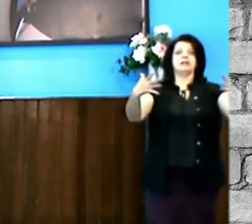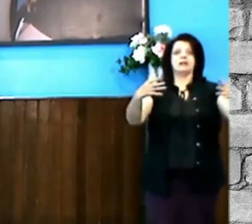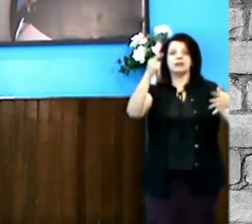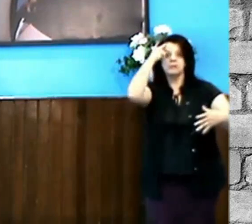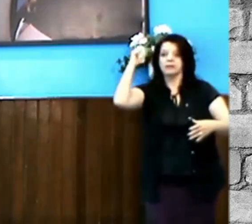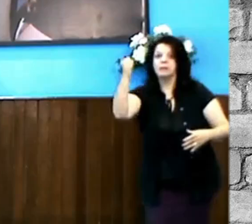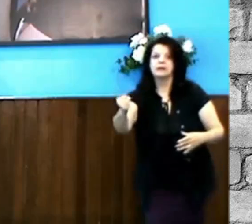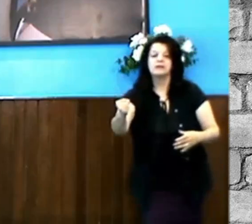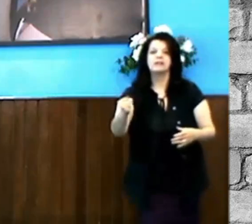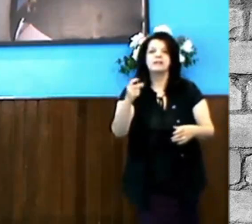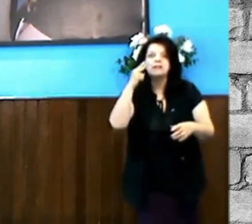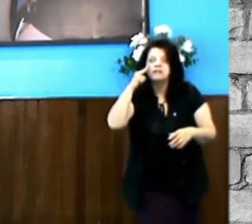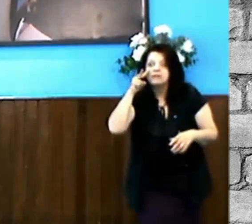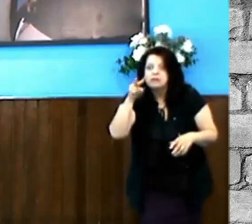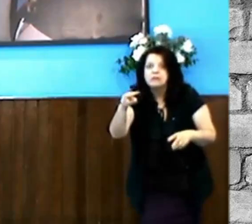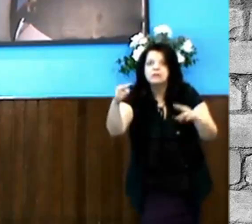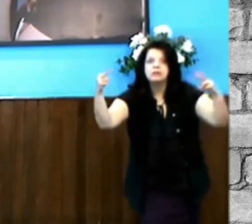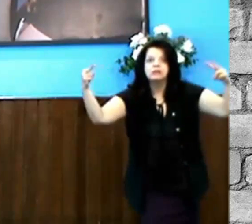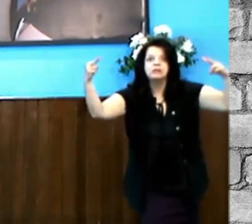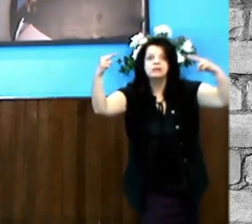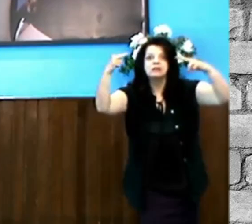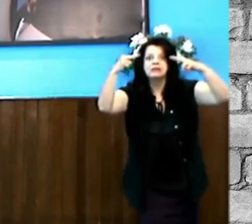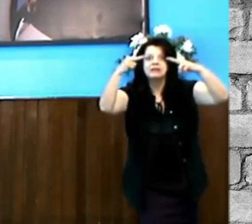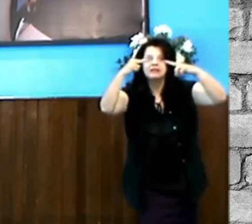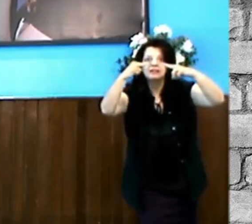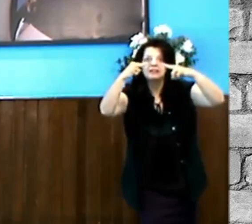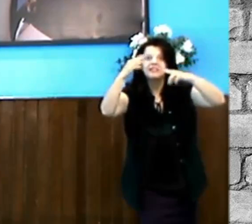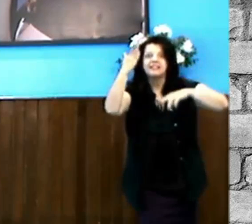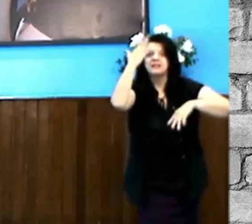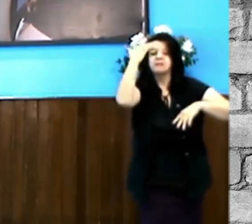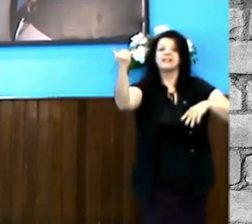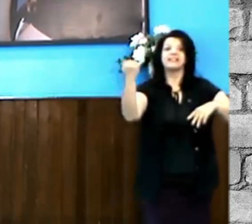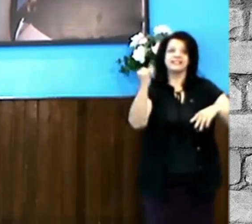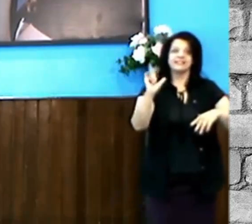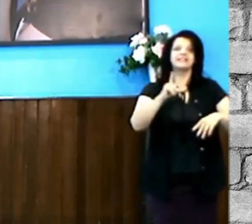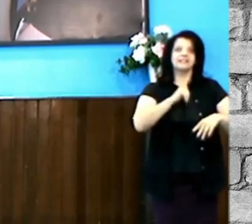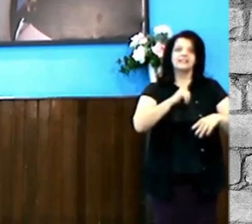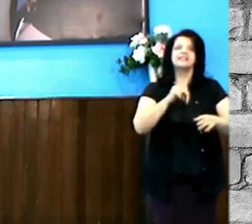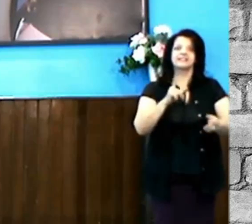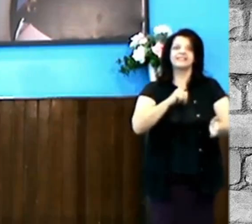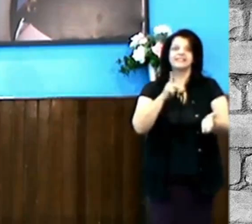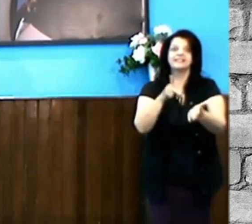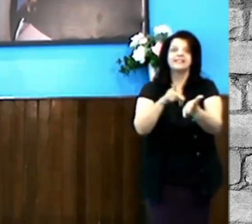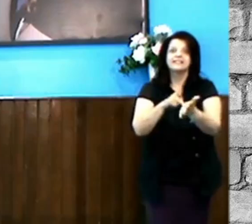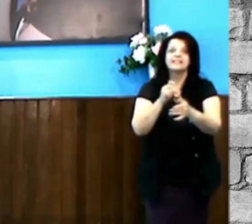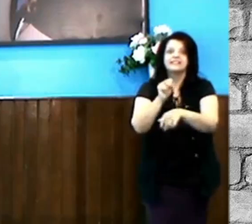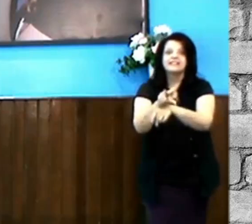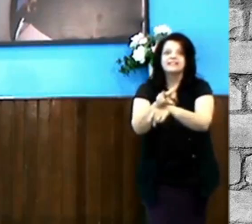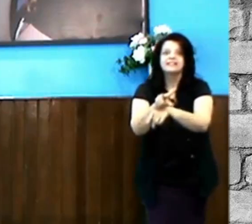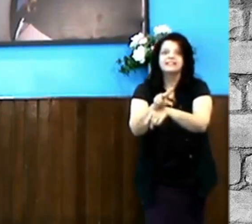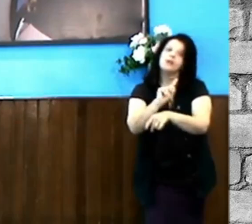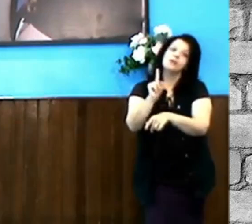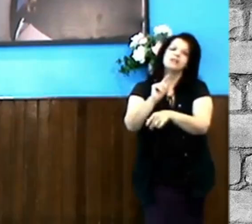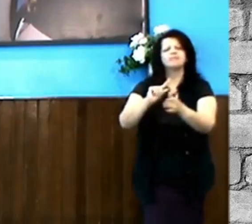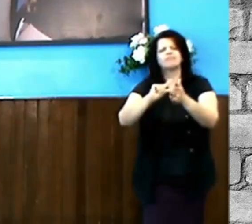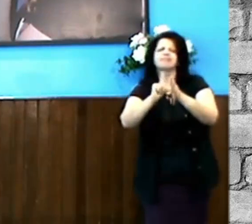em matá-la, eu vou olhar bem no olho dela para saber se ela realmente é venenosa ou não. Se não for venenosa, quem sabe eu faço um